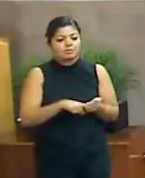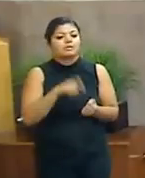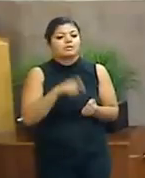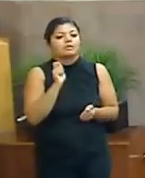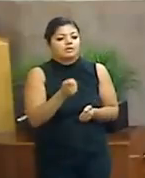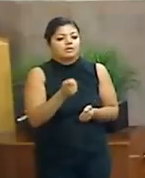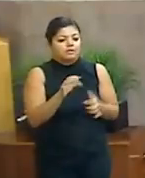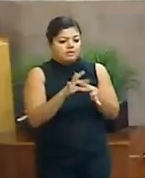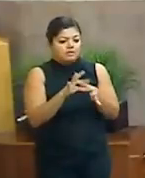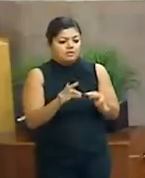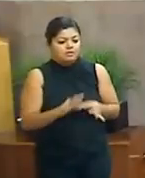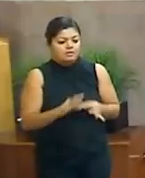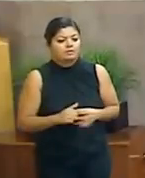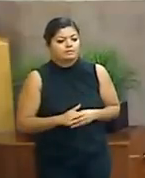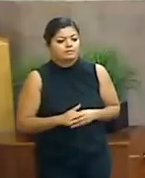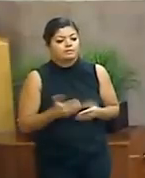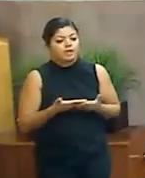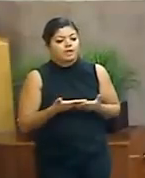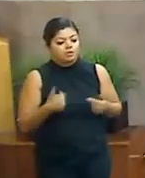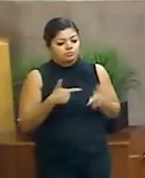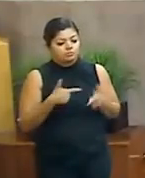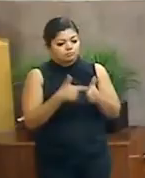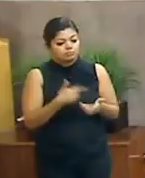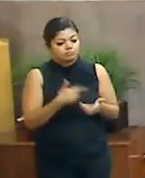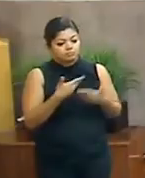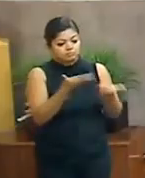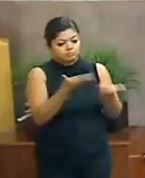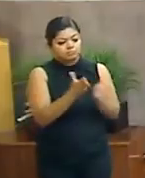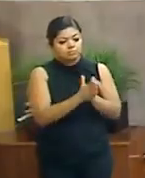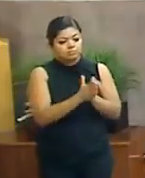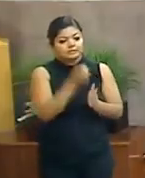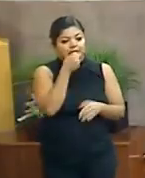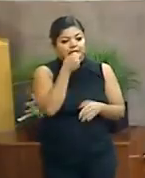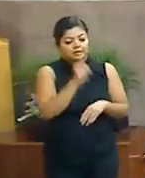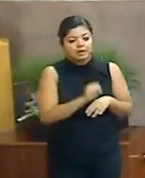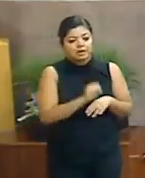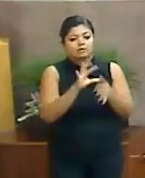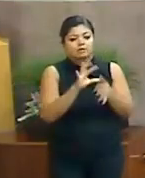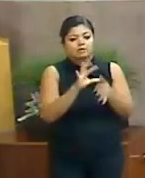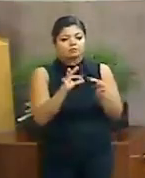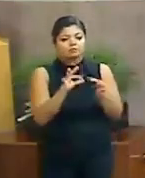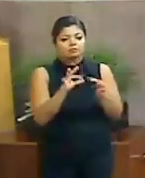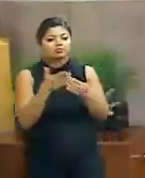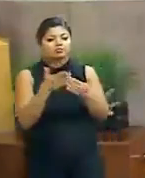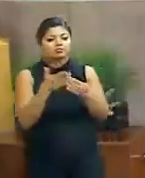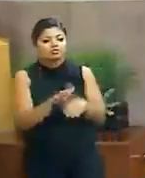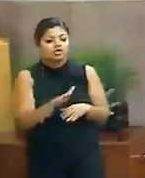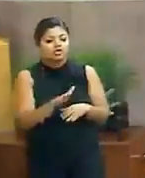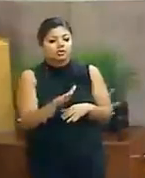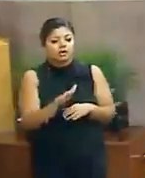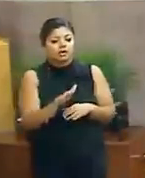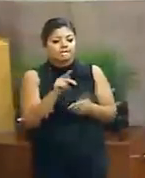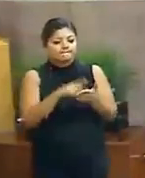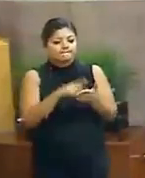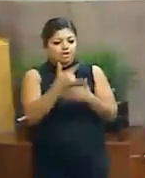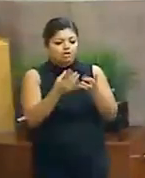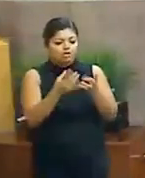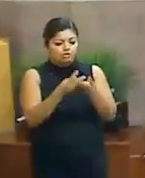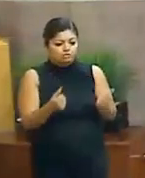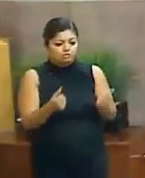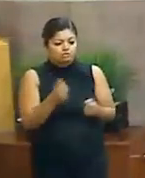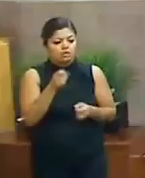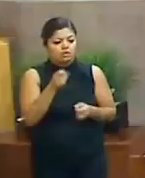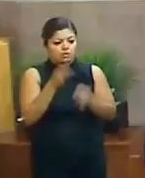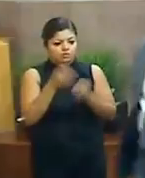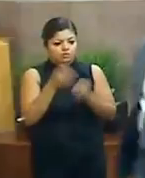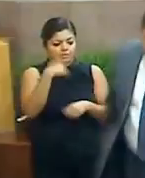materia de controversia a continuación solicito atentamente a ustedes de final de acuerdos rinda la cuenta relativa a los proyectos de resolución de